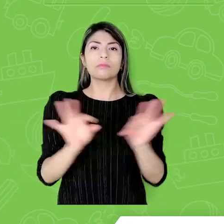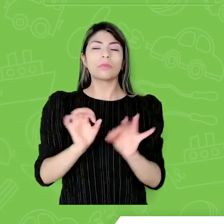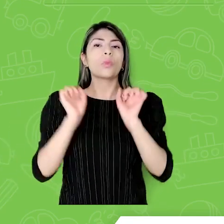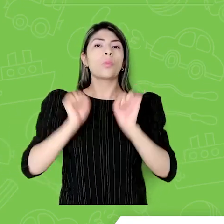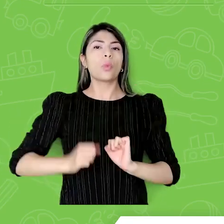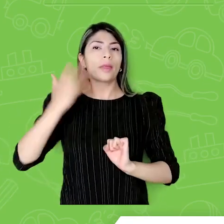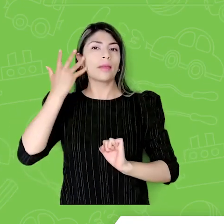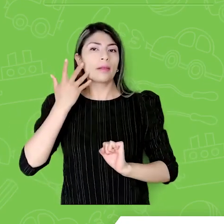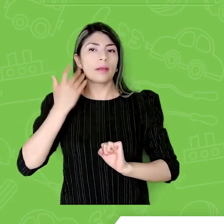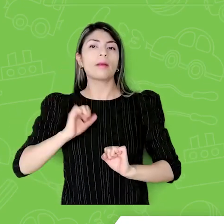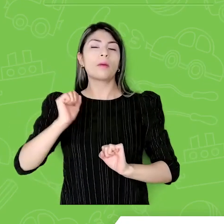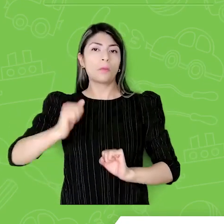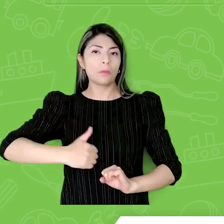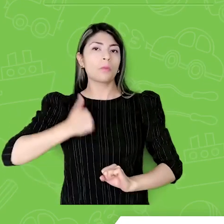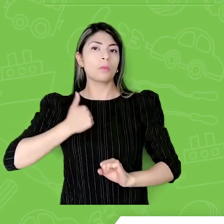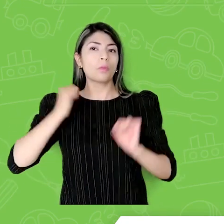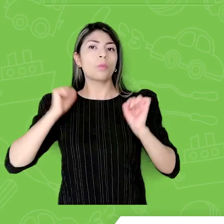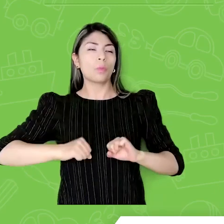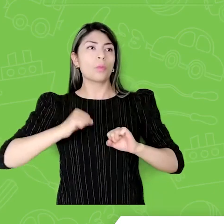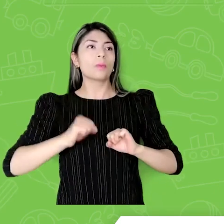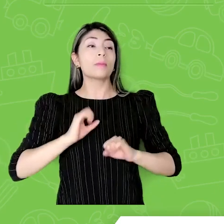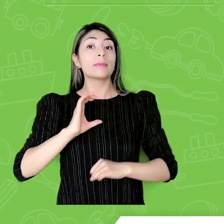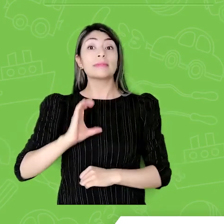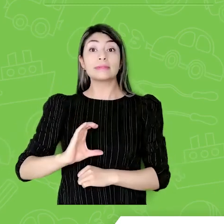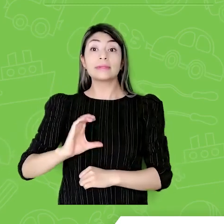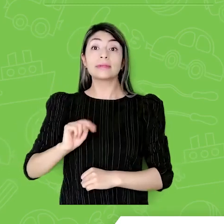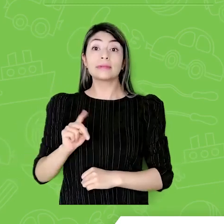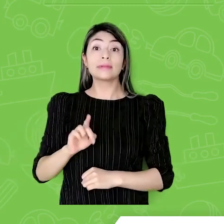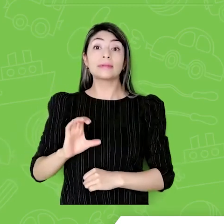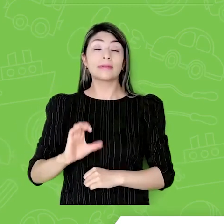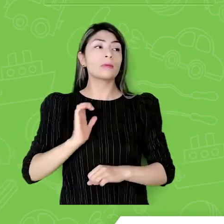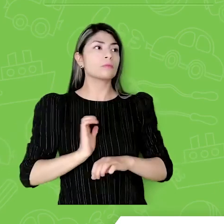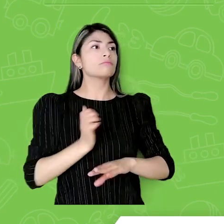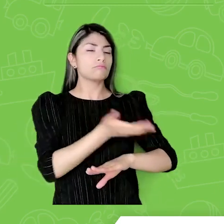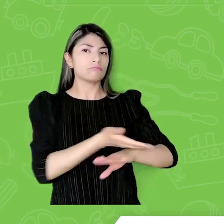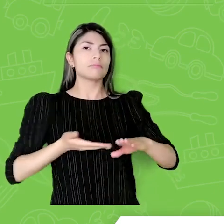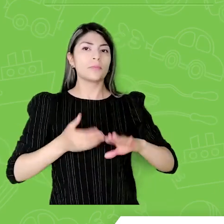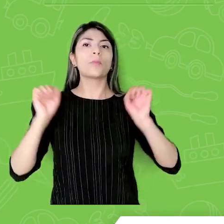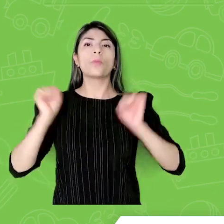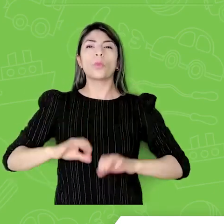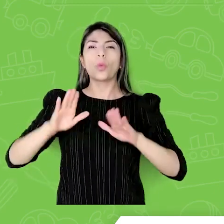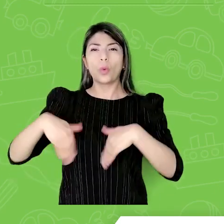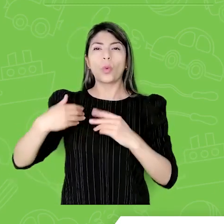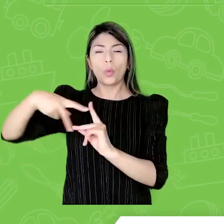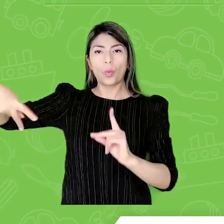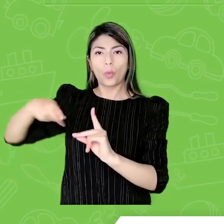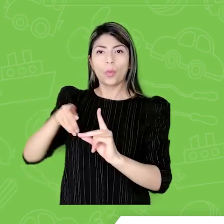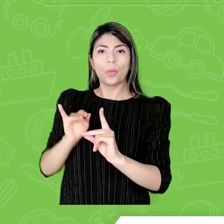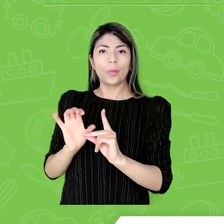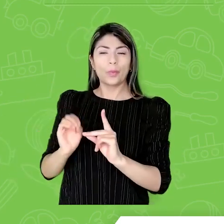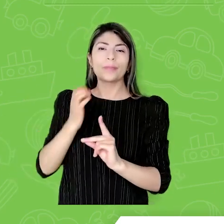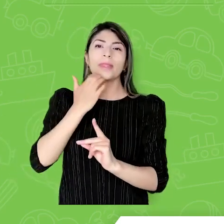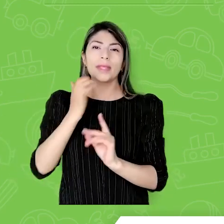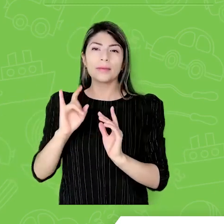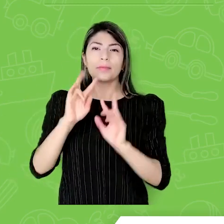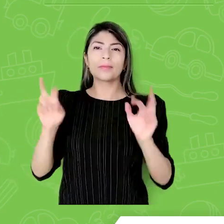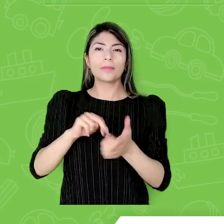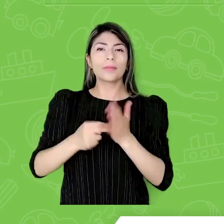de selección, podrá solicitar a la CNSC, exclusivamente a través del CIMO, en forma